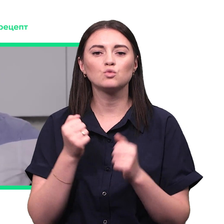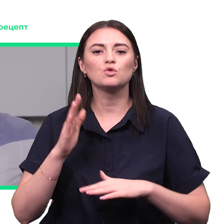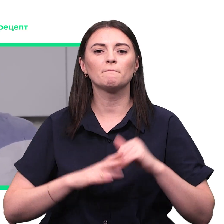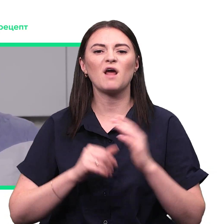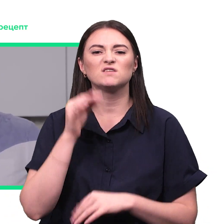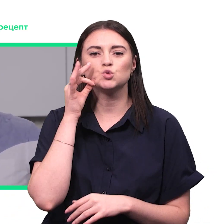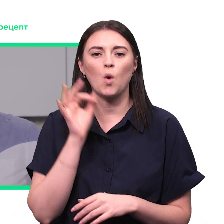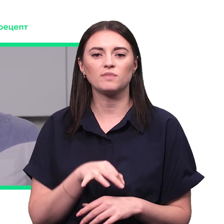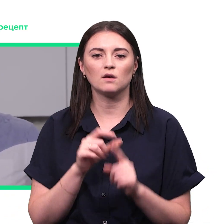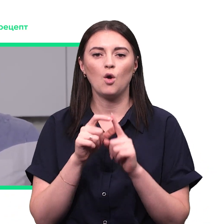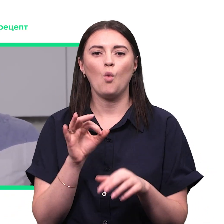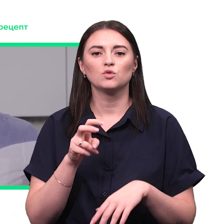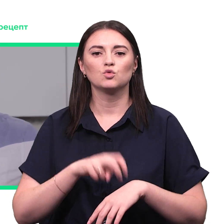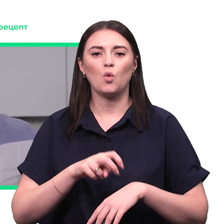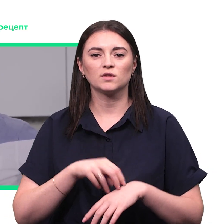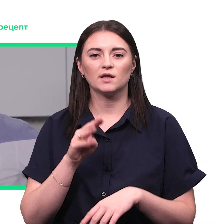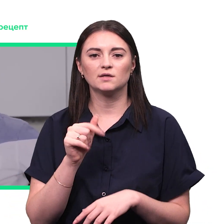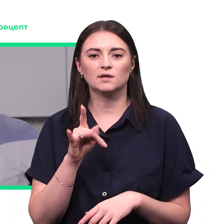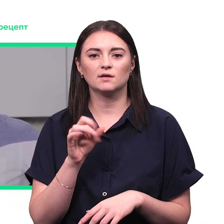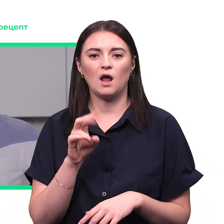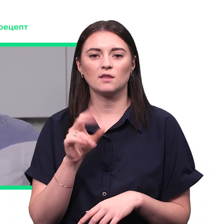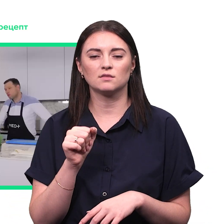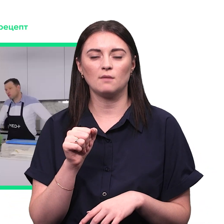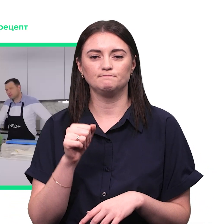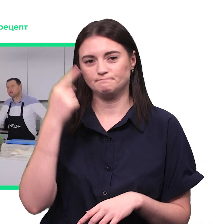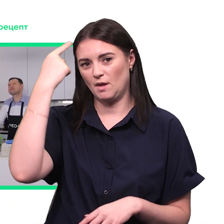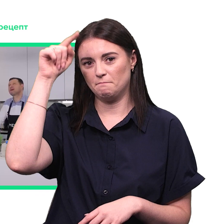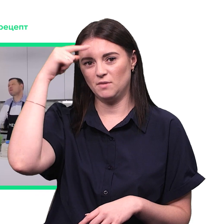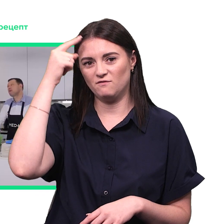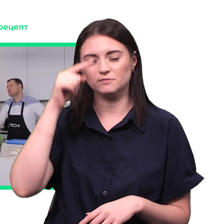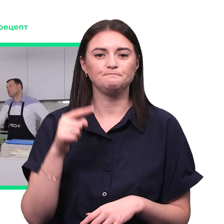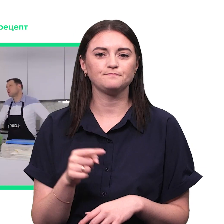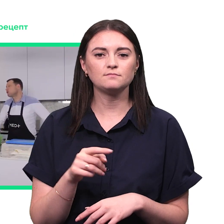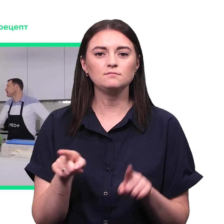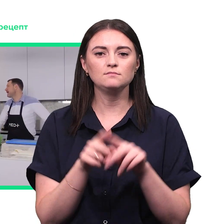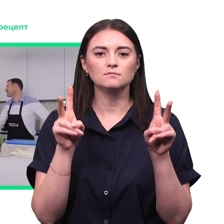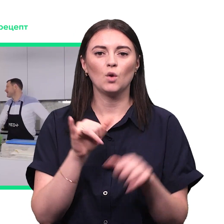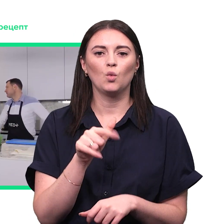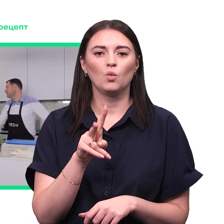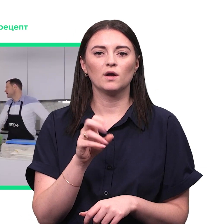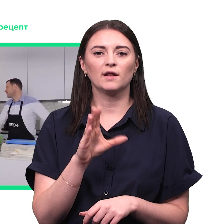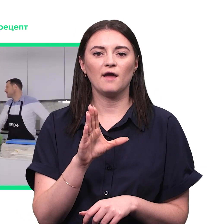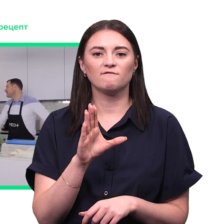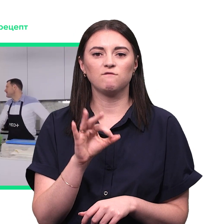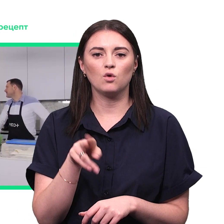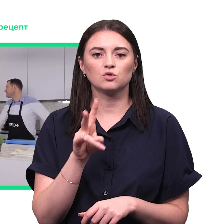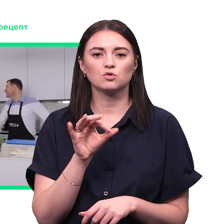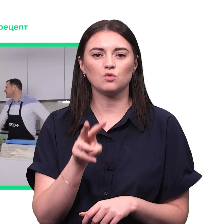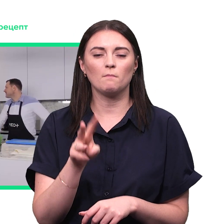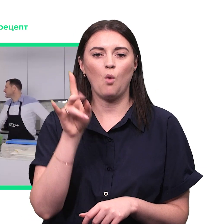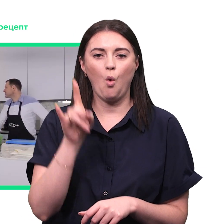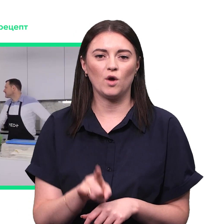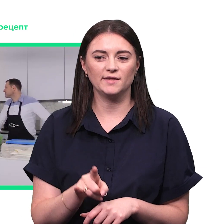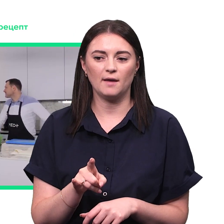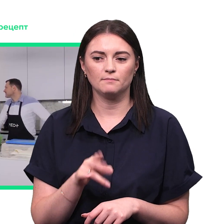профессиональный комментарий от доктора Тиграна по поводу следующего мифа. Миф о так называемом углеводном окне. Вы, наверное, имеете в